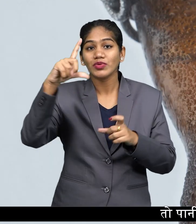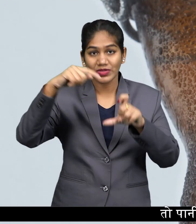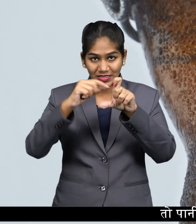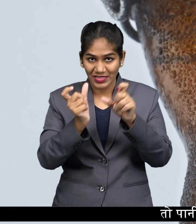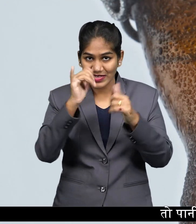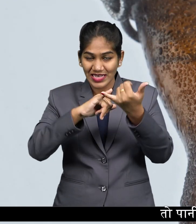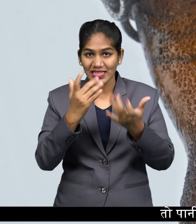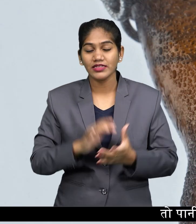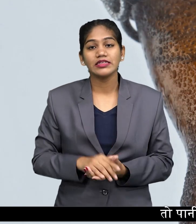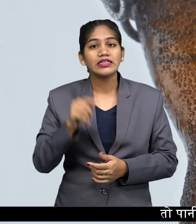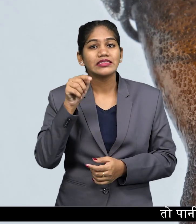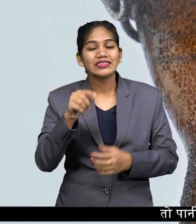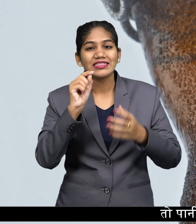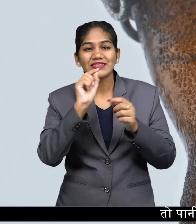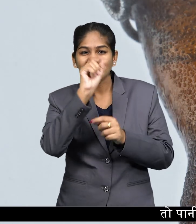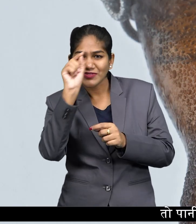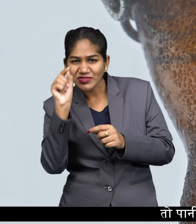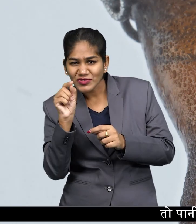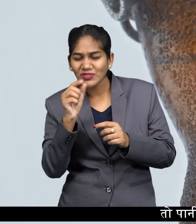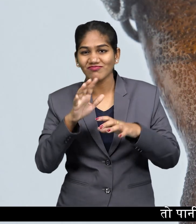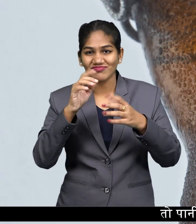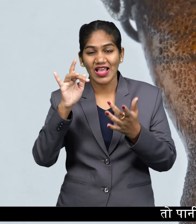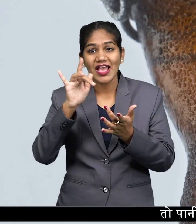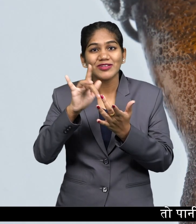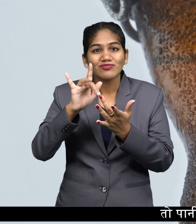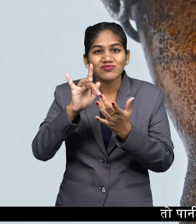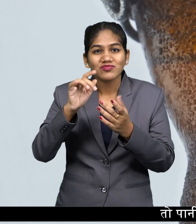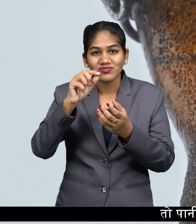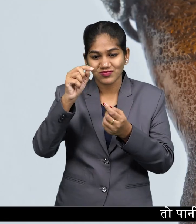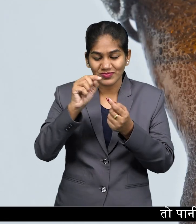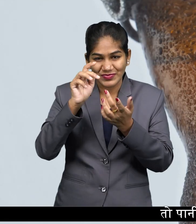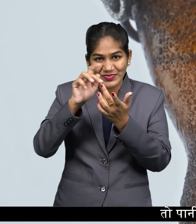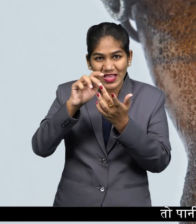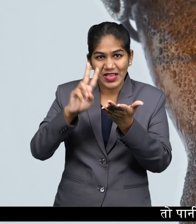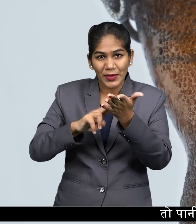तो पानी का यह संघनन सरल हो जाता है।